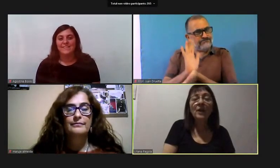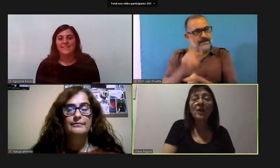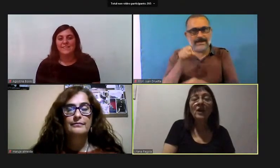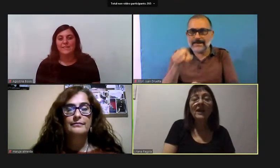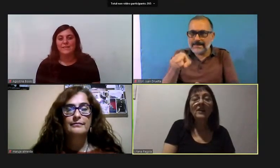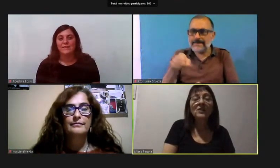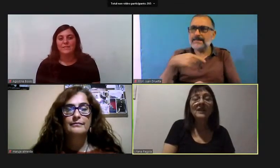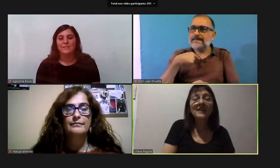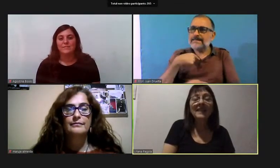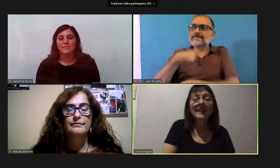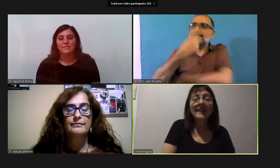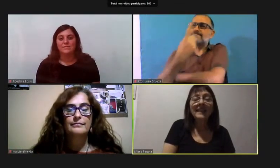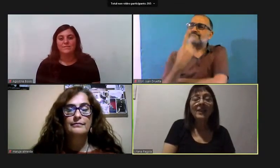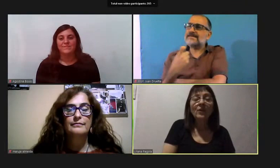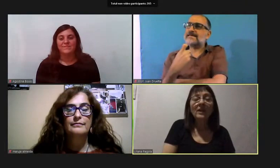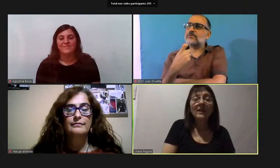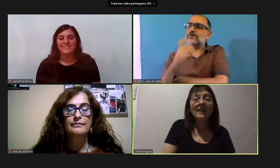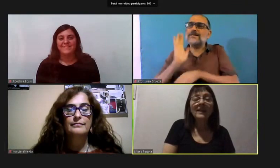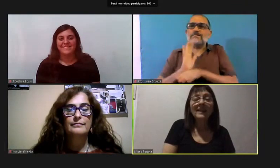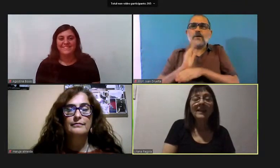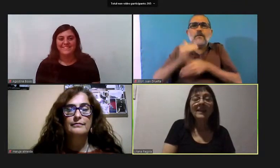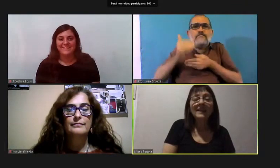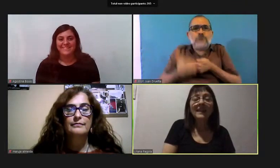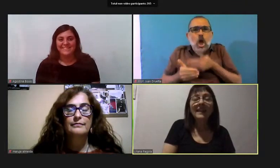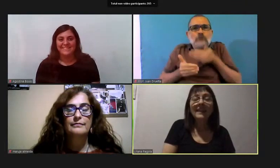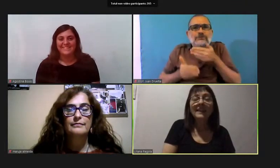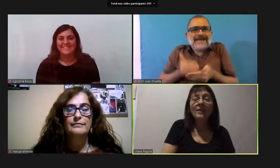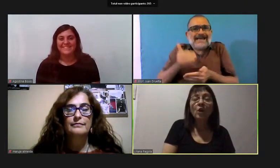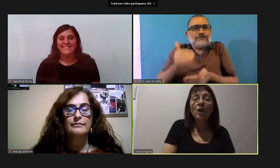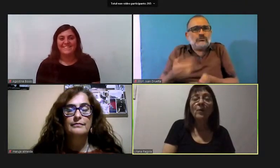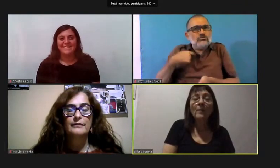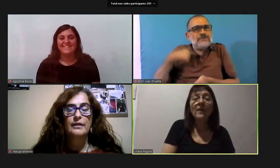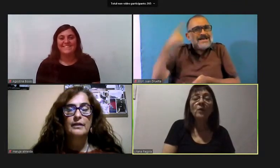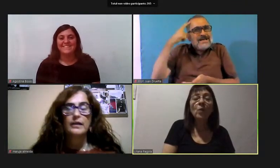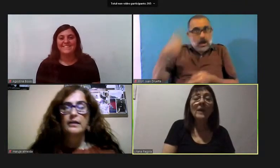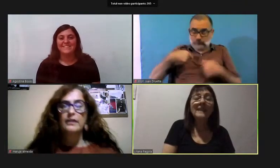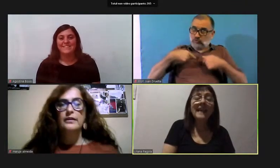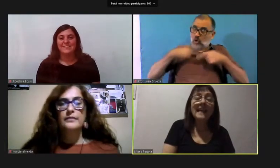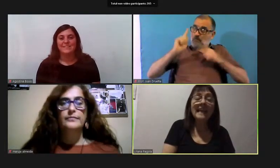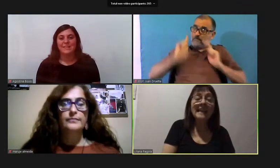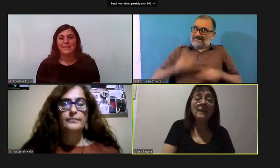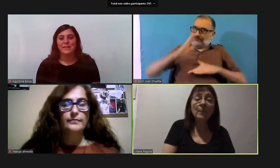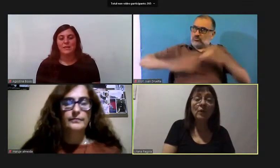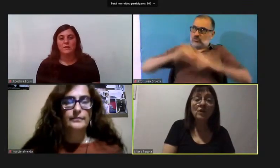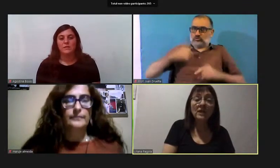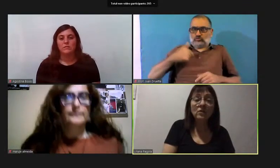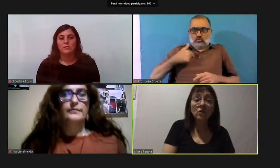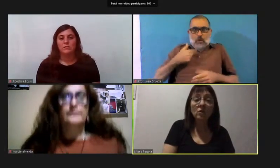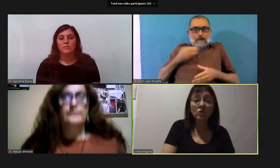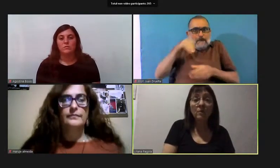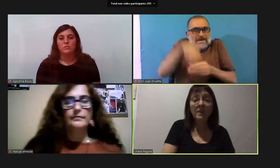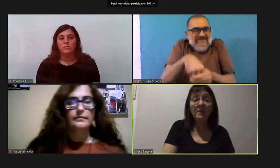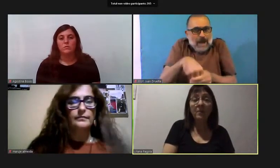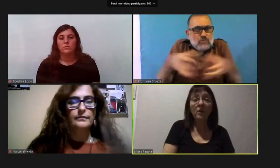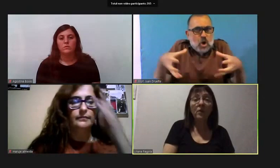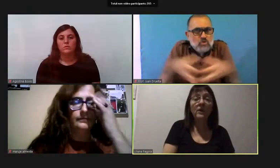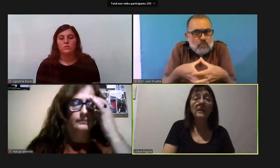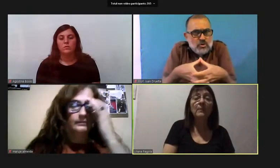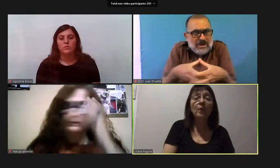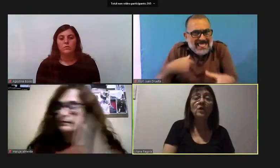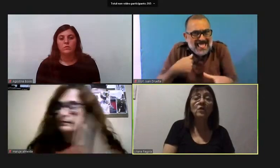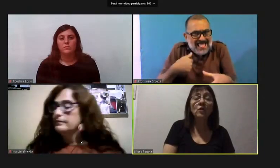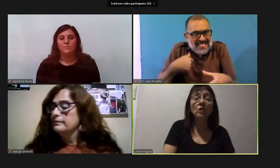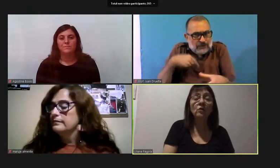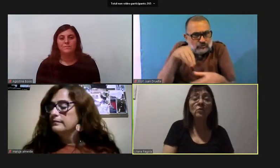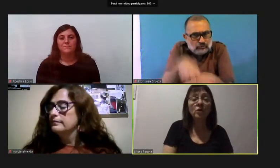Pero bueno, entonces, lo que nos vamos dando cuenta es que en este proceso, yo mismo, ¿no? En